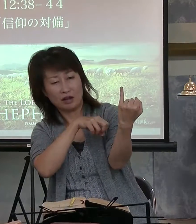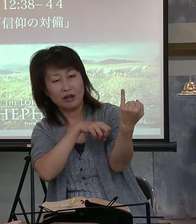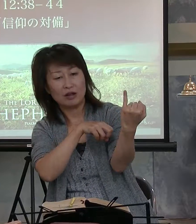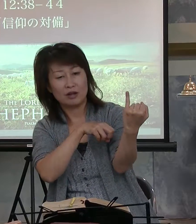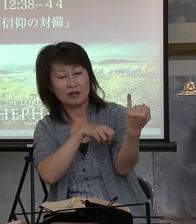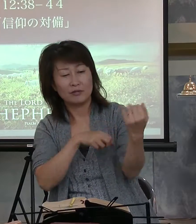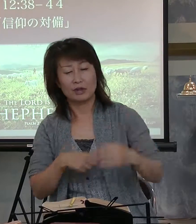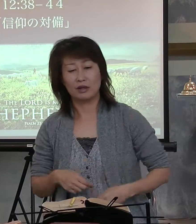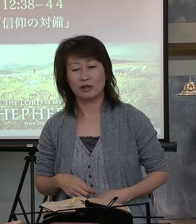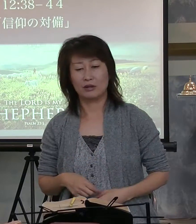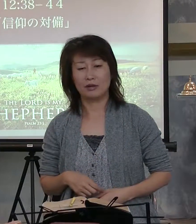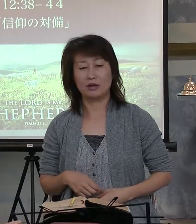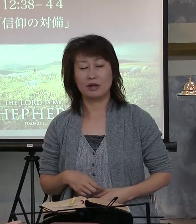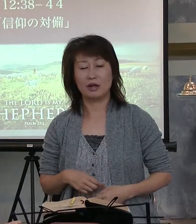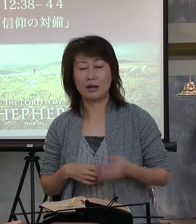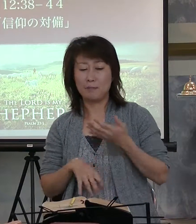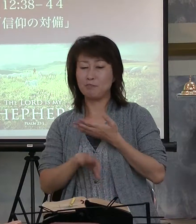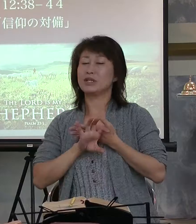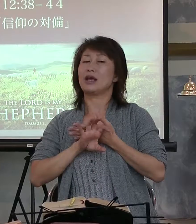見栄を